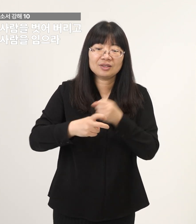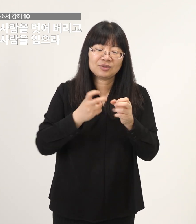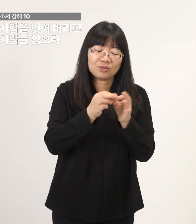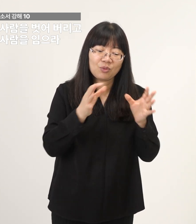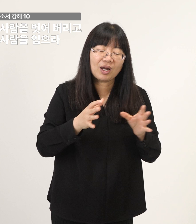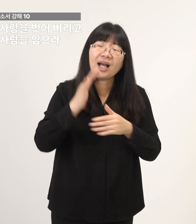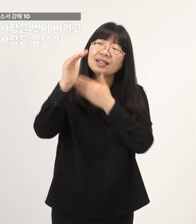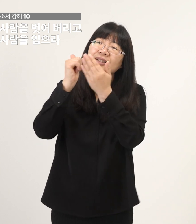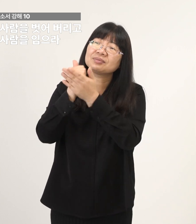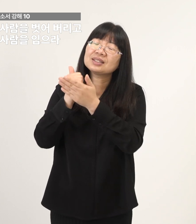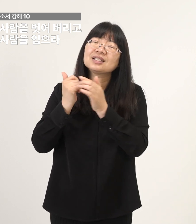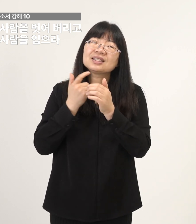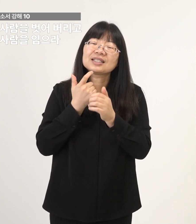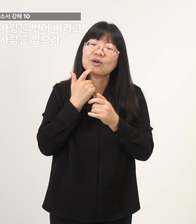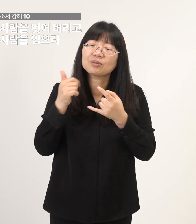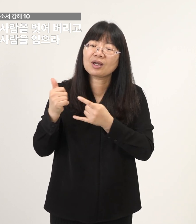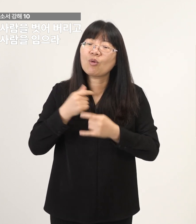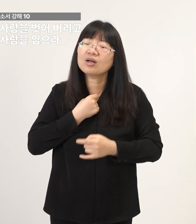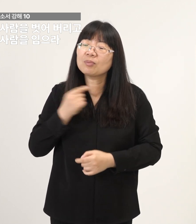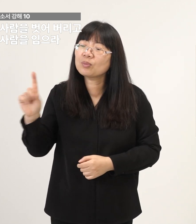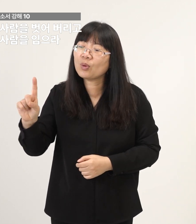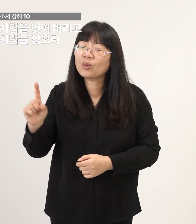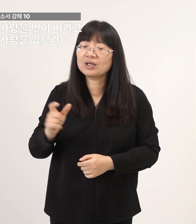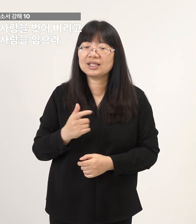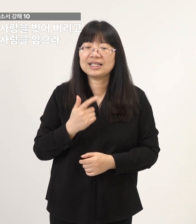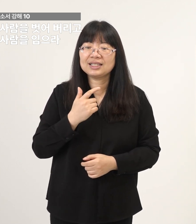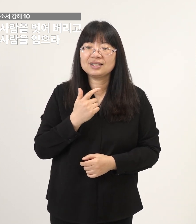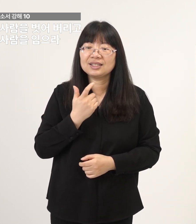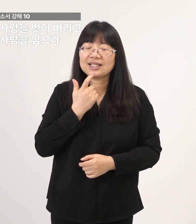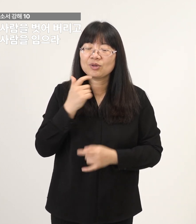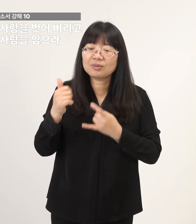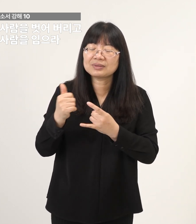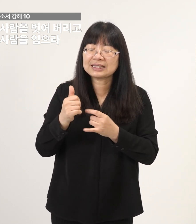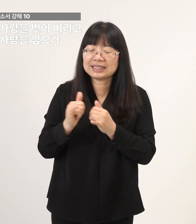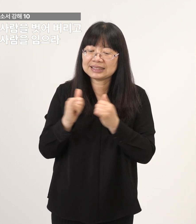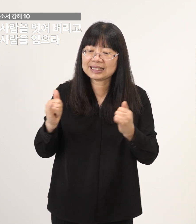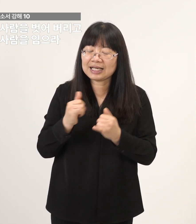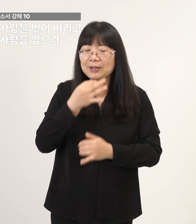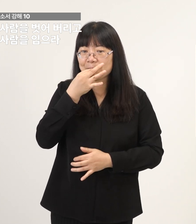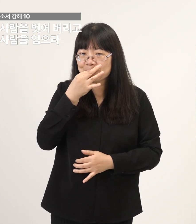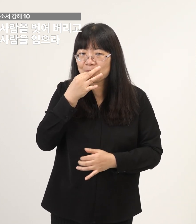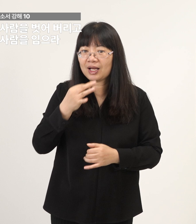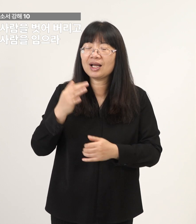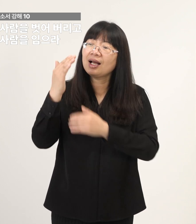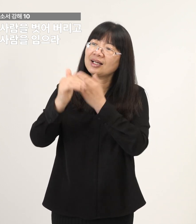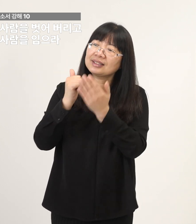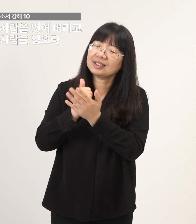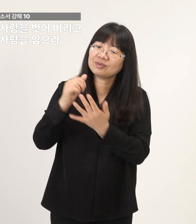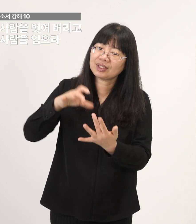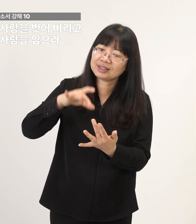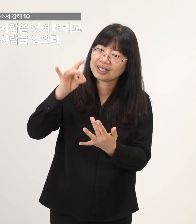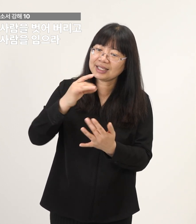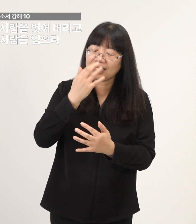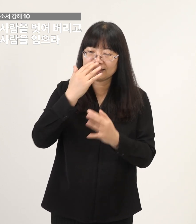뭘까요? 그 안에 인간적인 욕망. 그는 하나님의